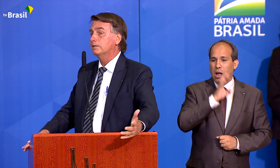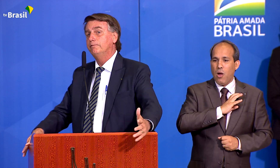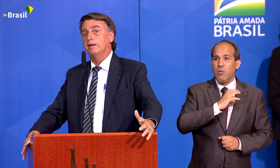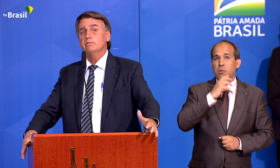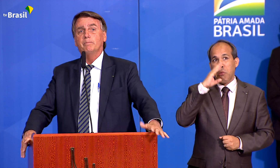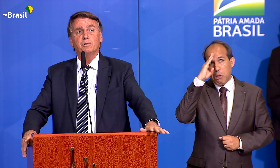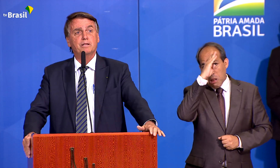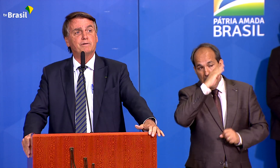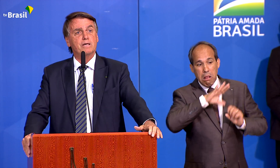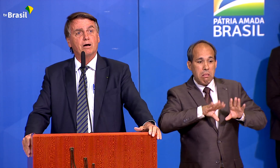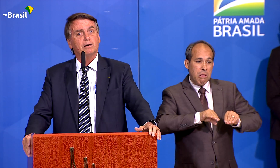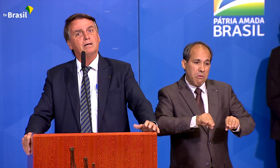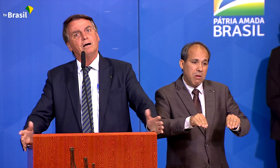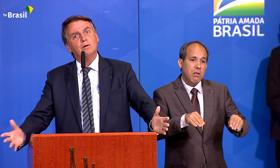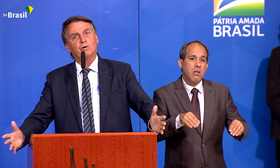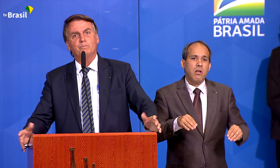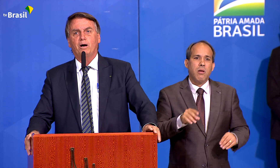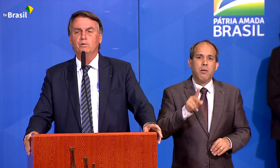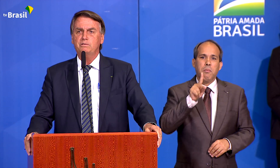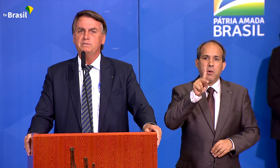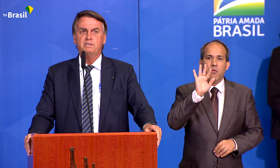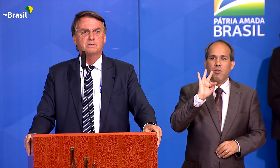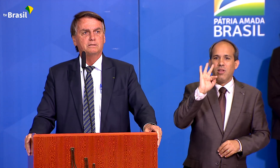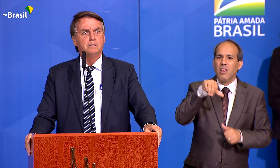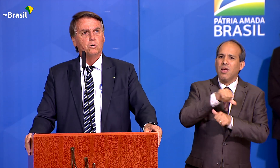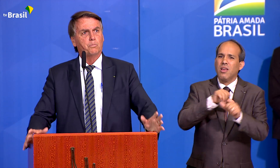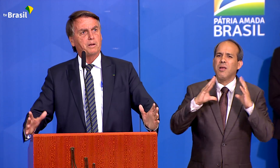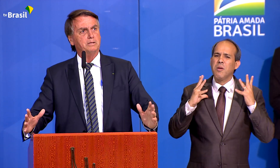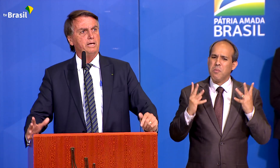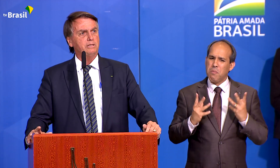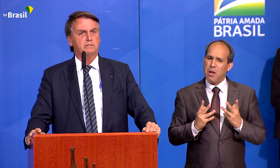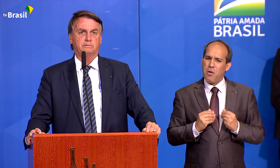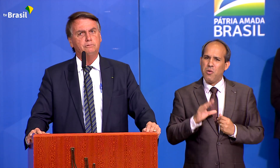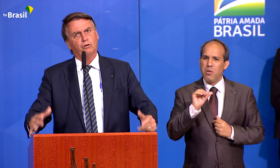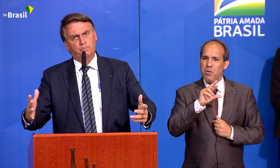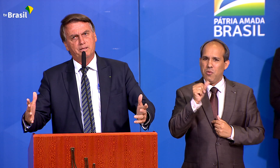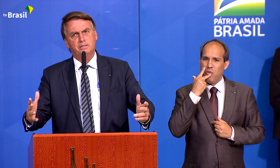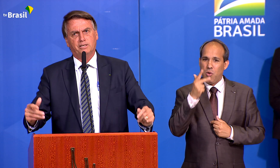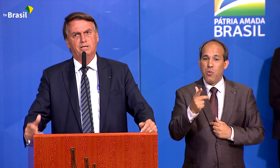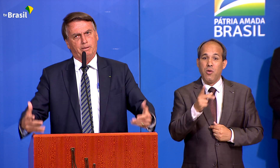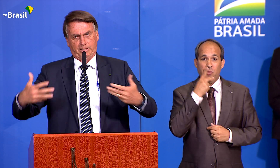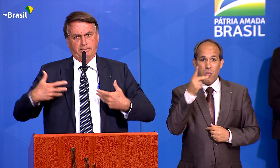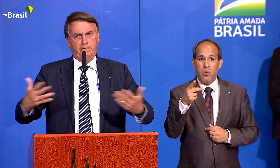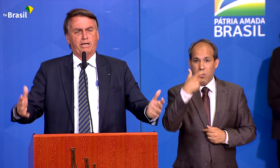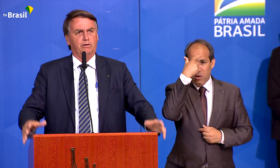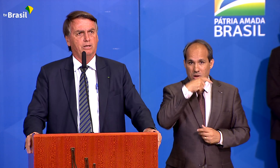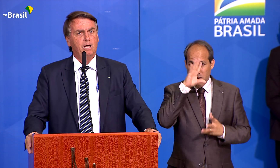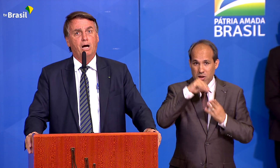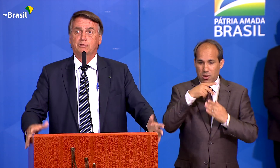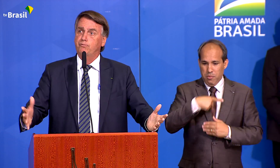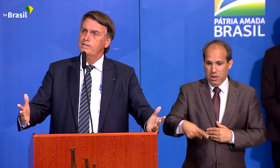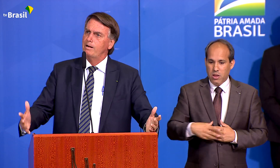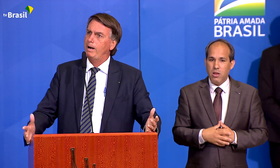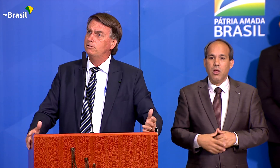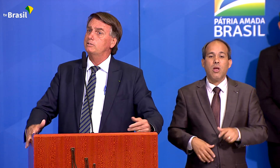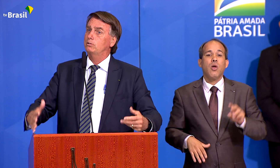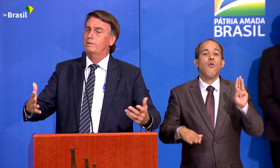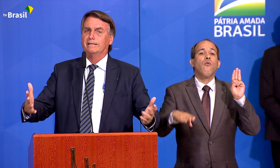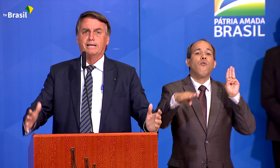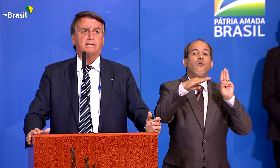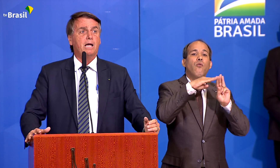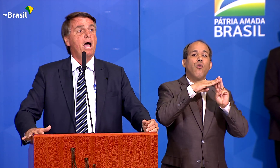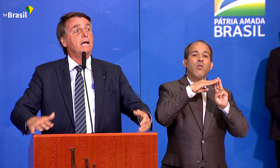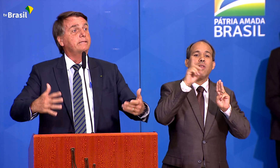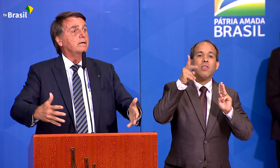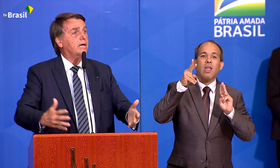o bolsonaro está interferindo na Polícia Federal agora o Barroso disse o presidente não falou presidente da i-tec a força